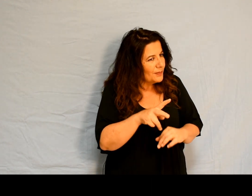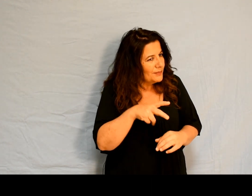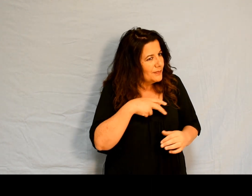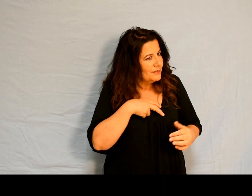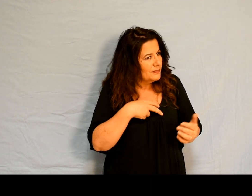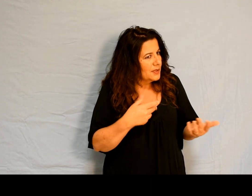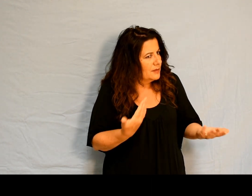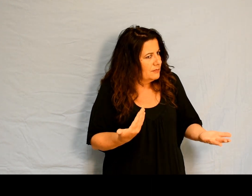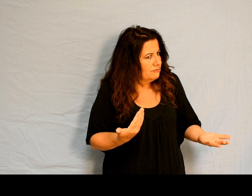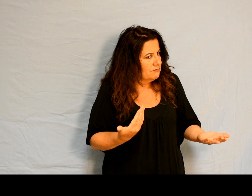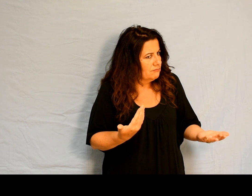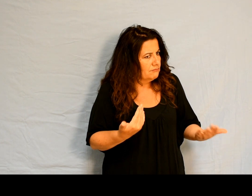pas injuste envers toi.